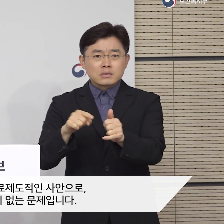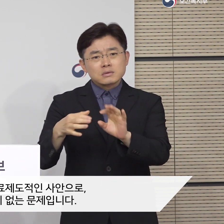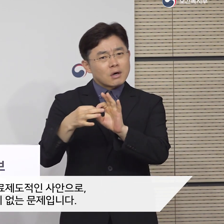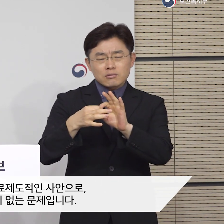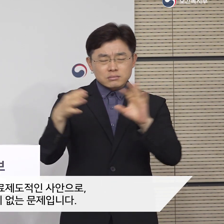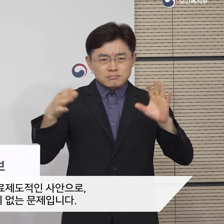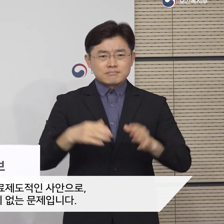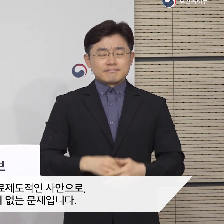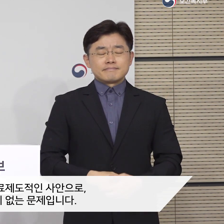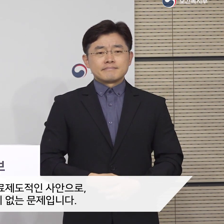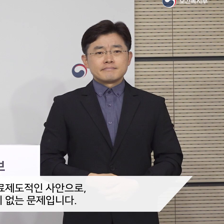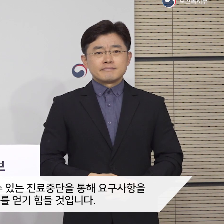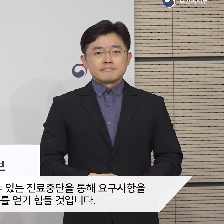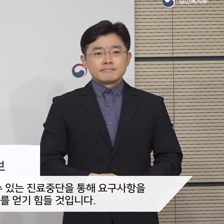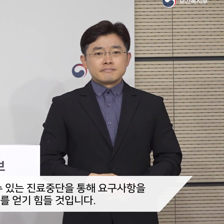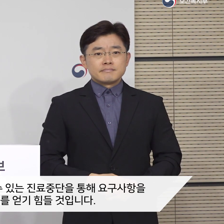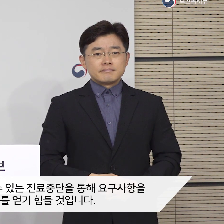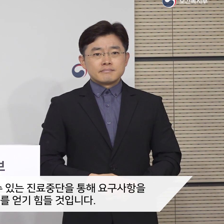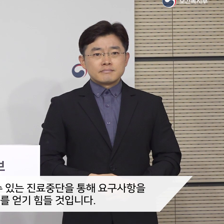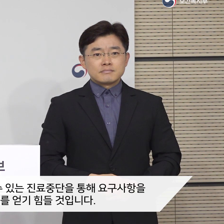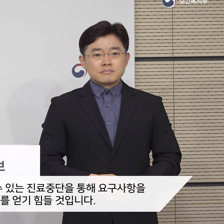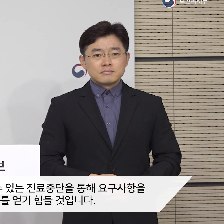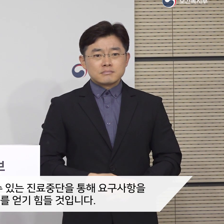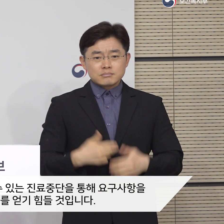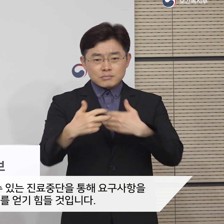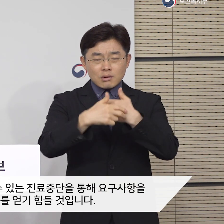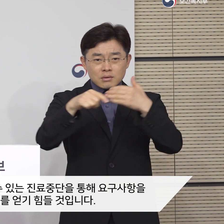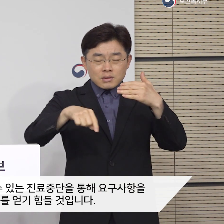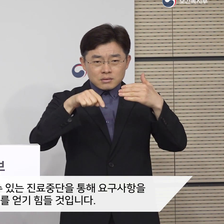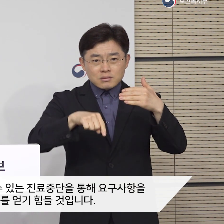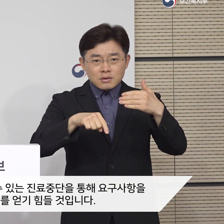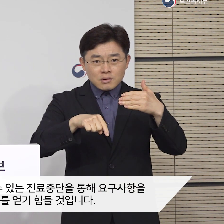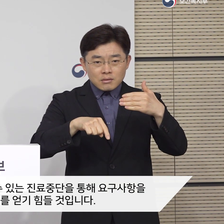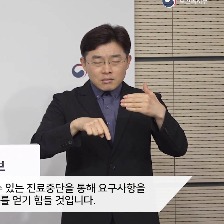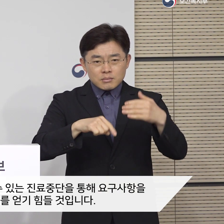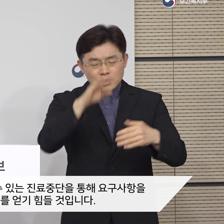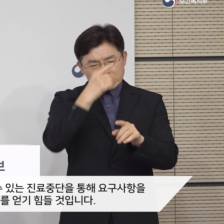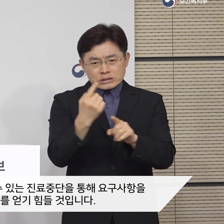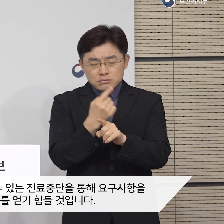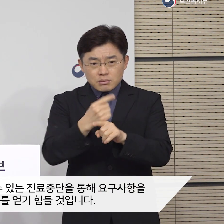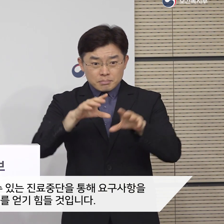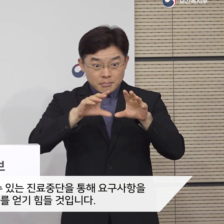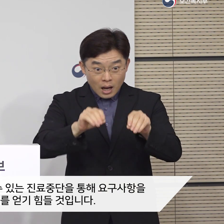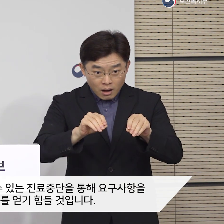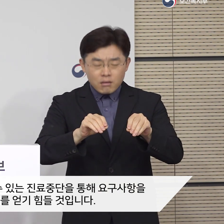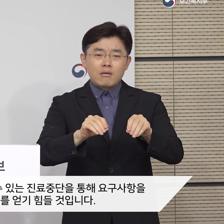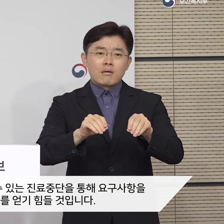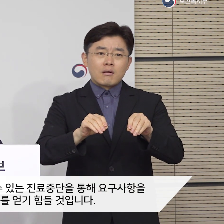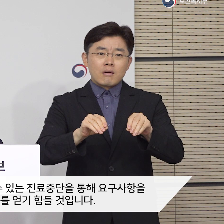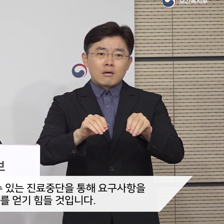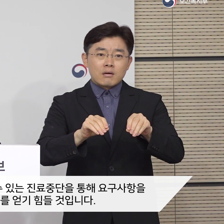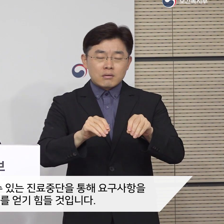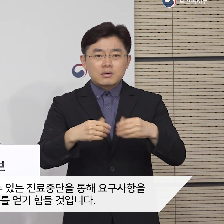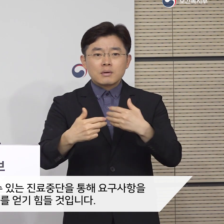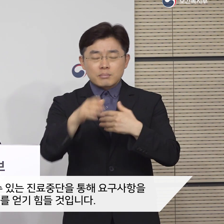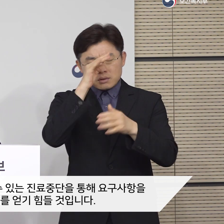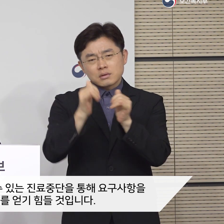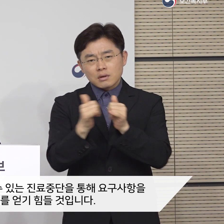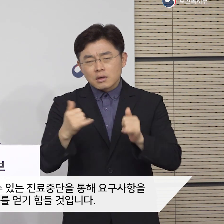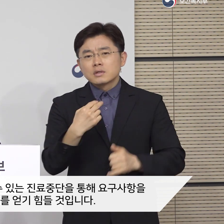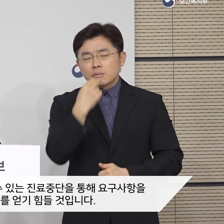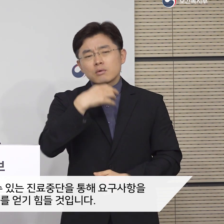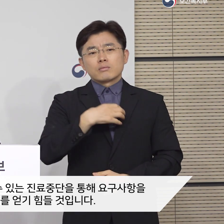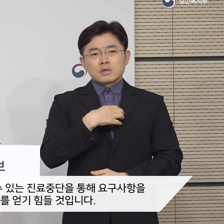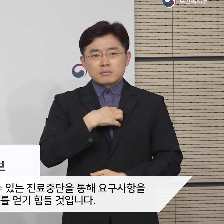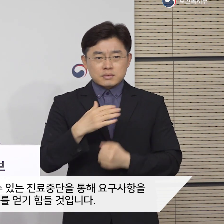문제입니다. 환자들의 생명과 안전에 위험이 초래될 수 있는 진료 중단을 통해